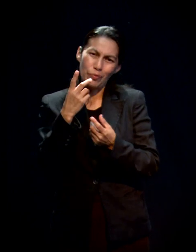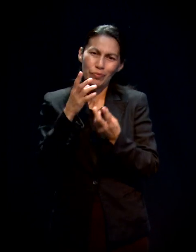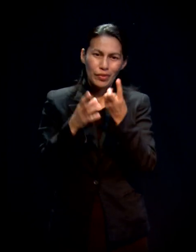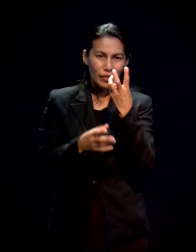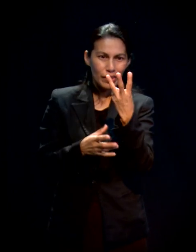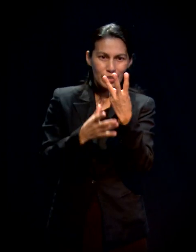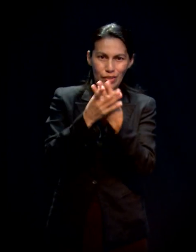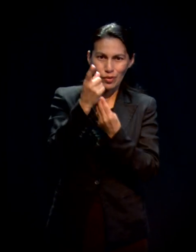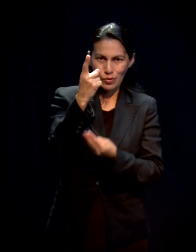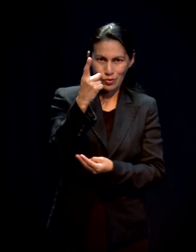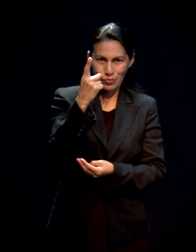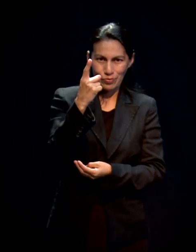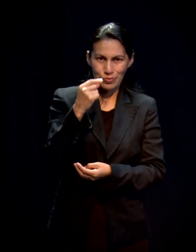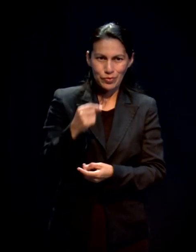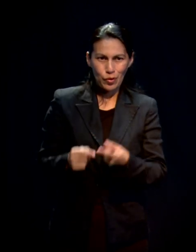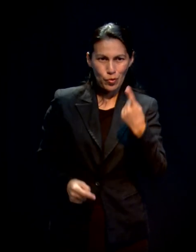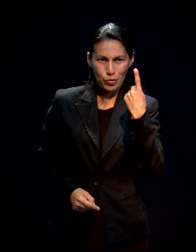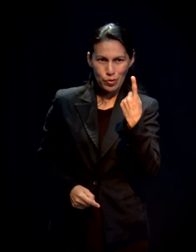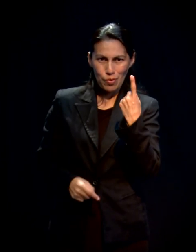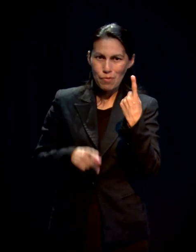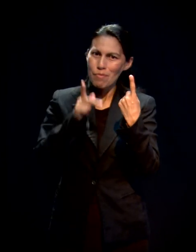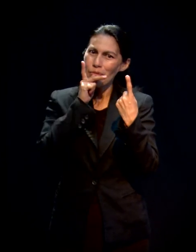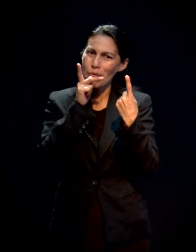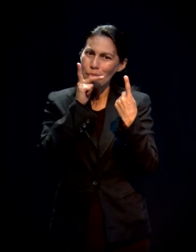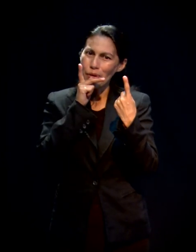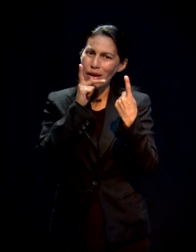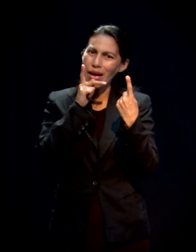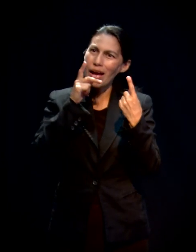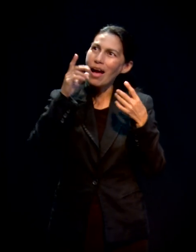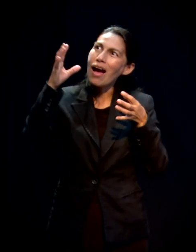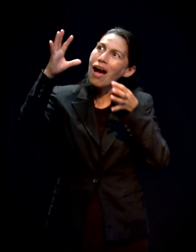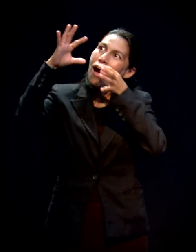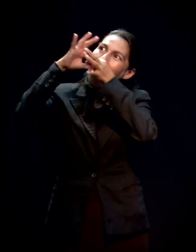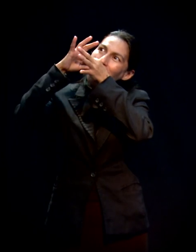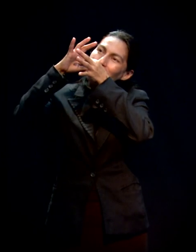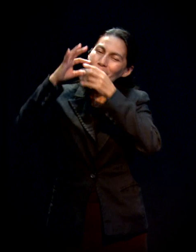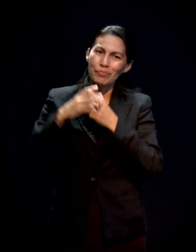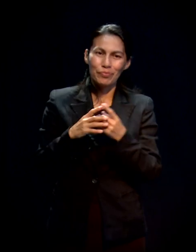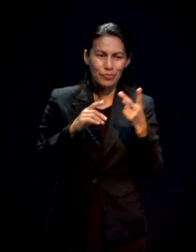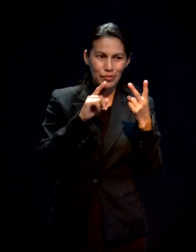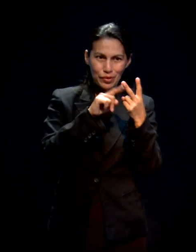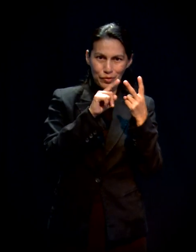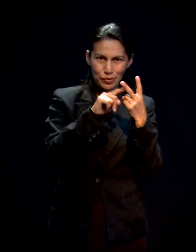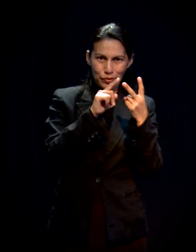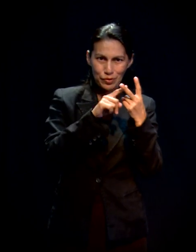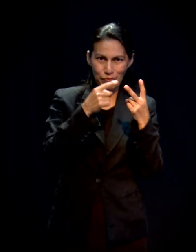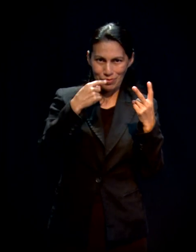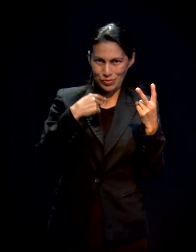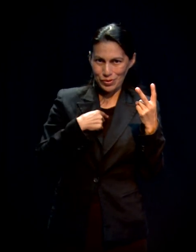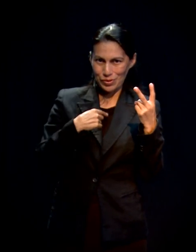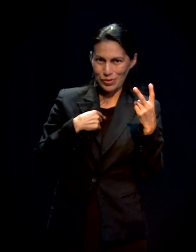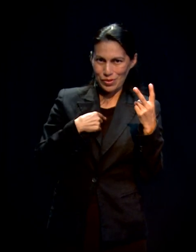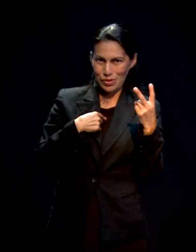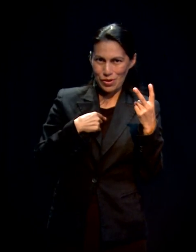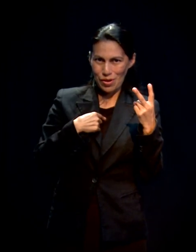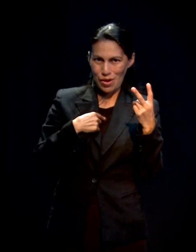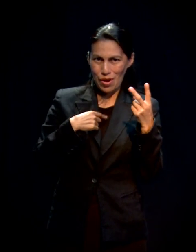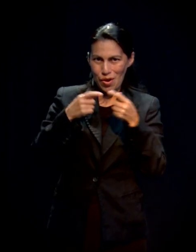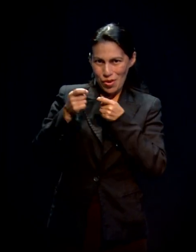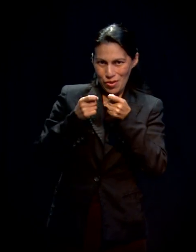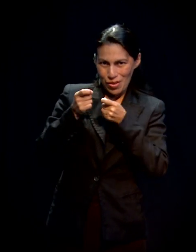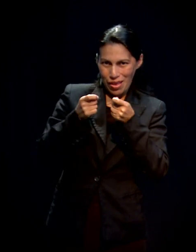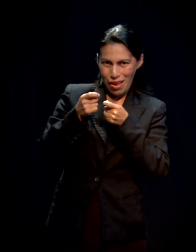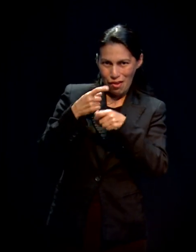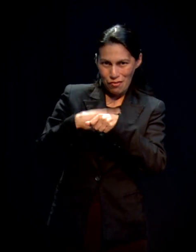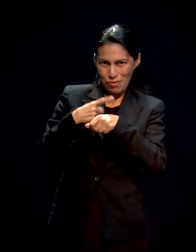1 a ver vamos a contar el primero el primero mi padre se acercó al señor el segundo el segundo yo